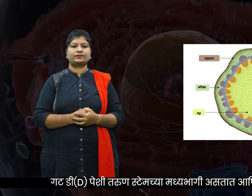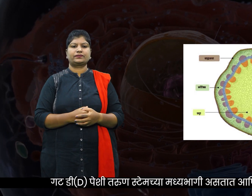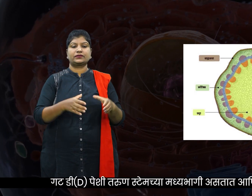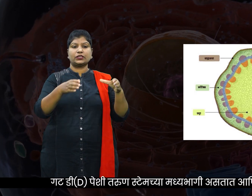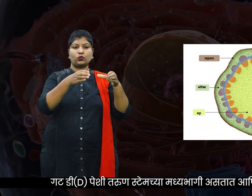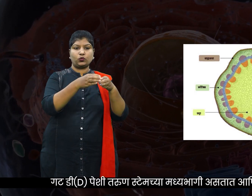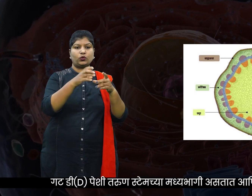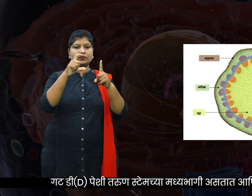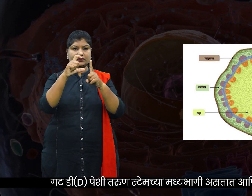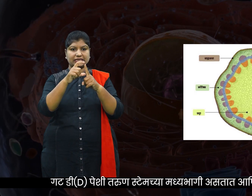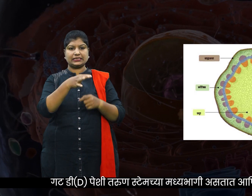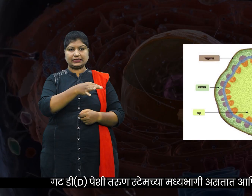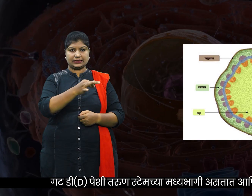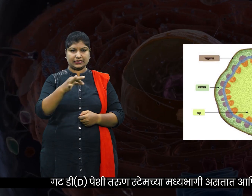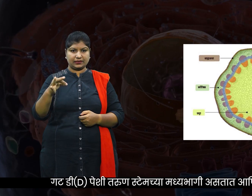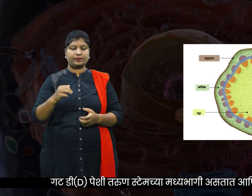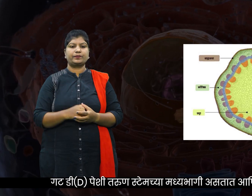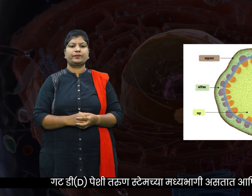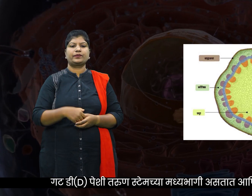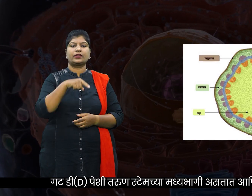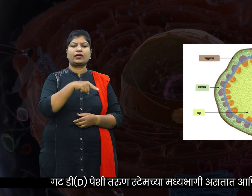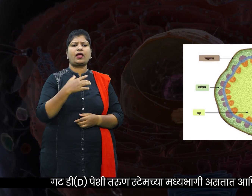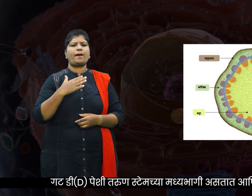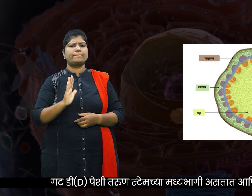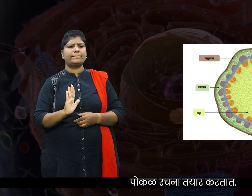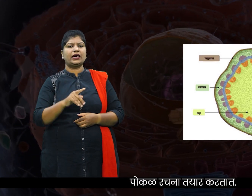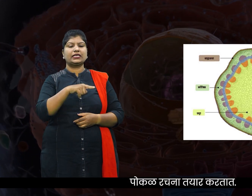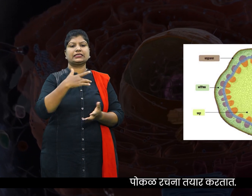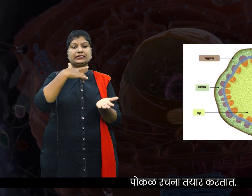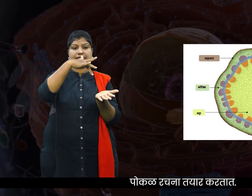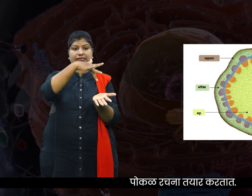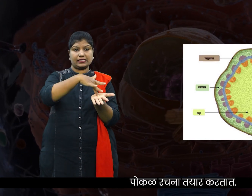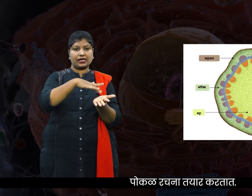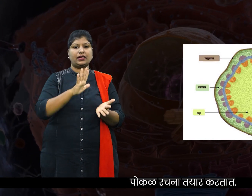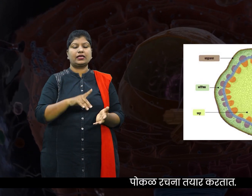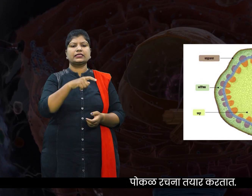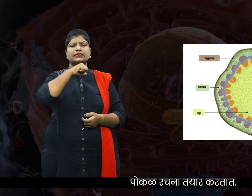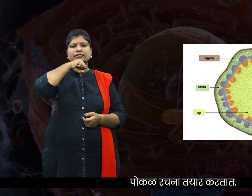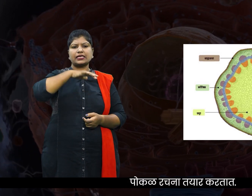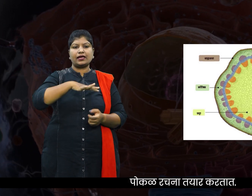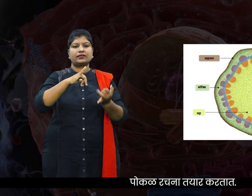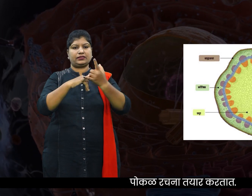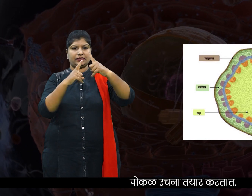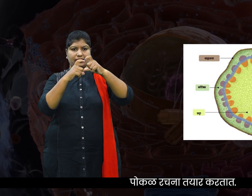गट डी पेशी तरुण स्टीमच्या मध्यभागी असतात आणि प्रौढ स्टीममध्ये पोकळ रचना तयार करतात.